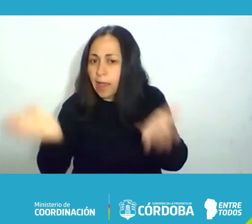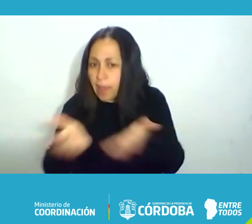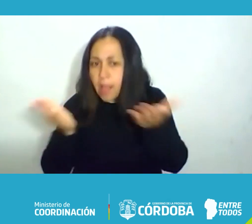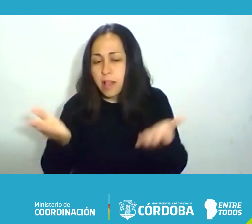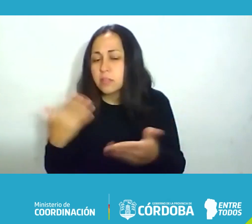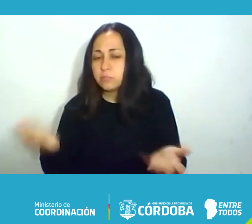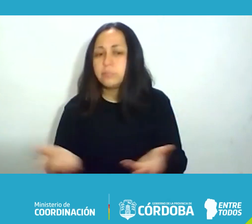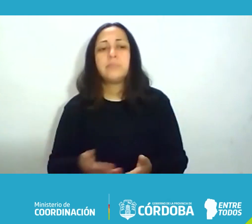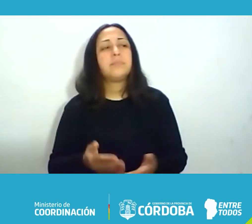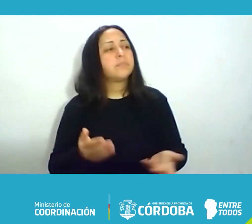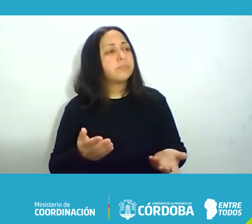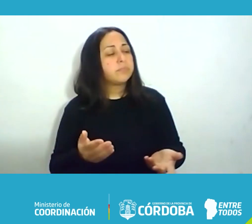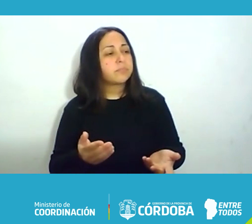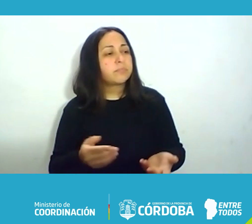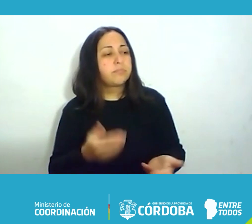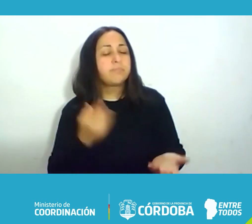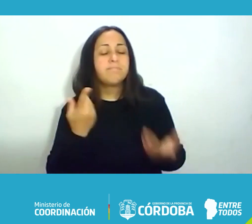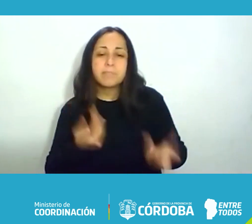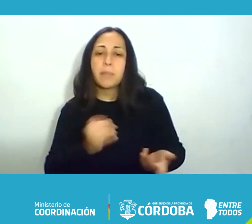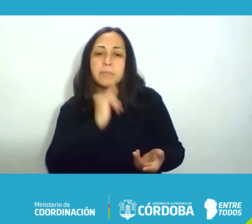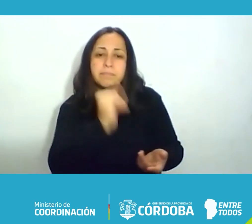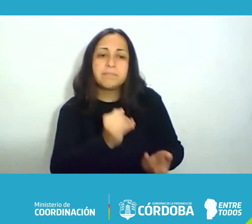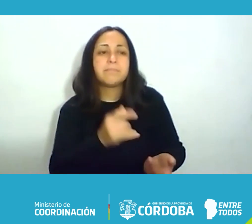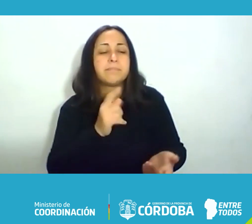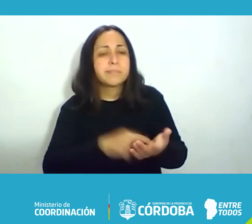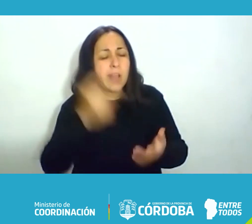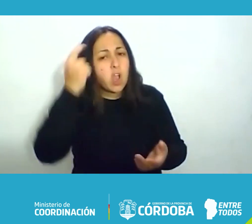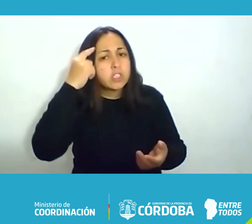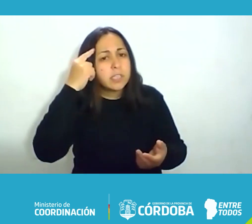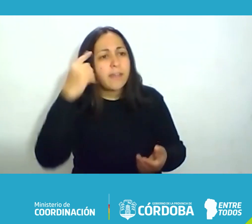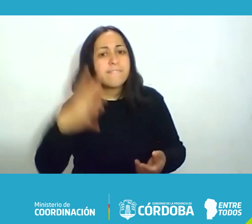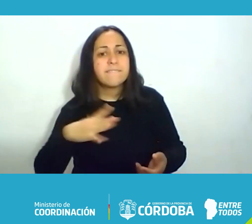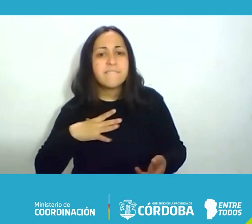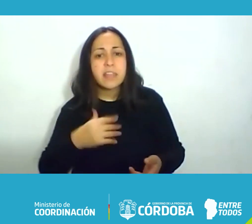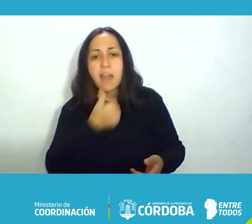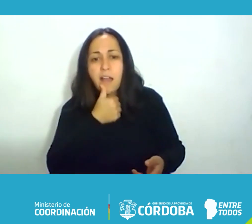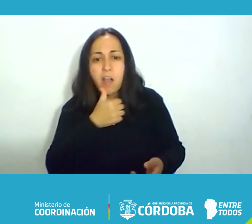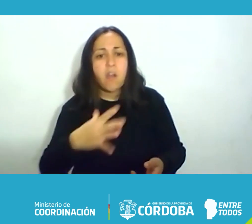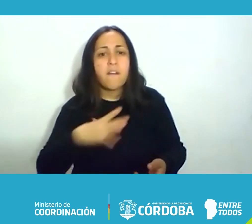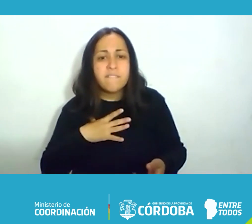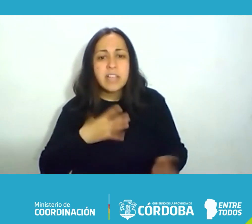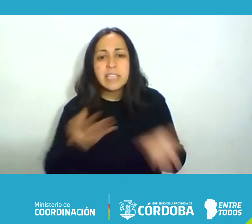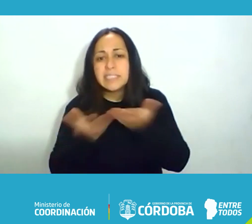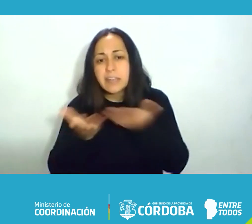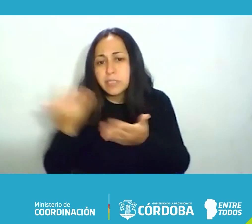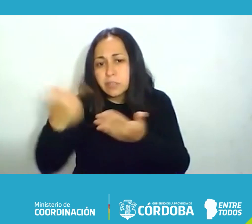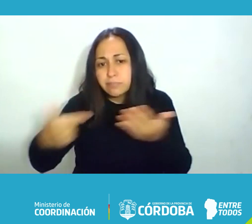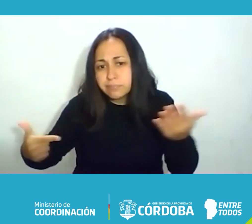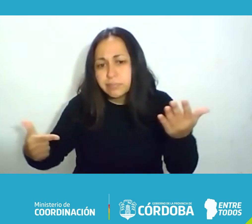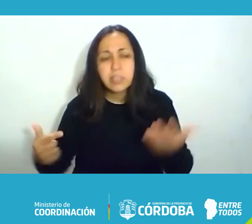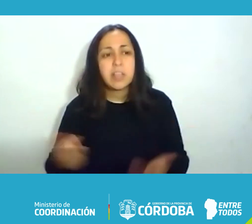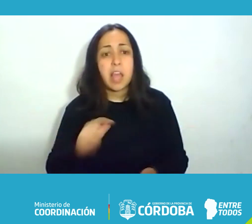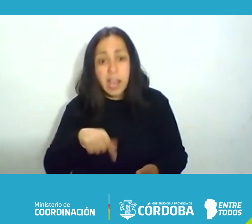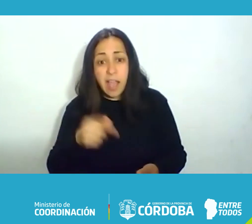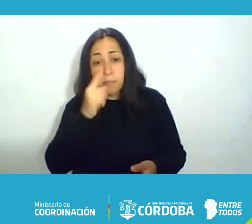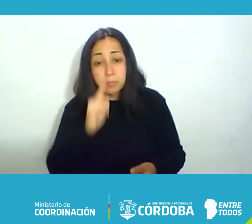exportación de nuestros recursos a nivel mínimo. Manifiesta asimismo que es necesario considerar la falta de agua y la falta de cobertura total de servicios. En Punilla expresa